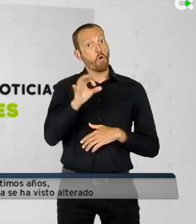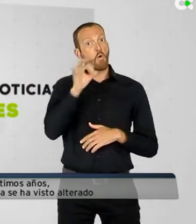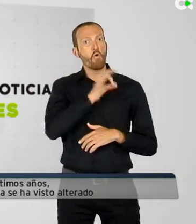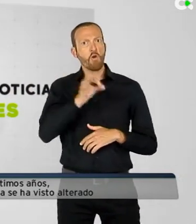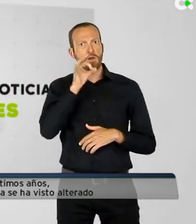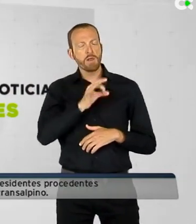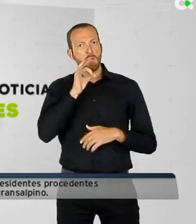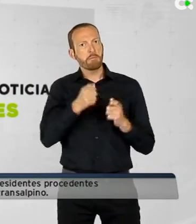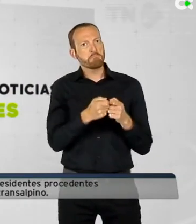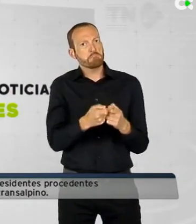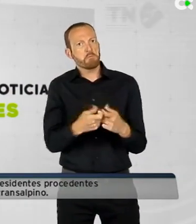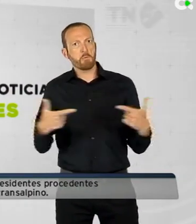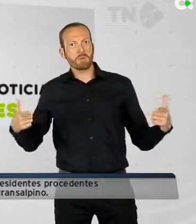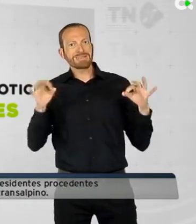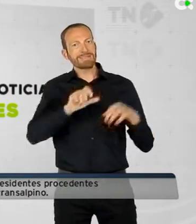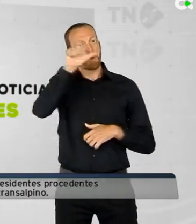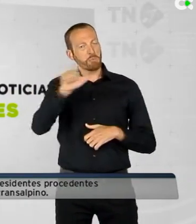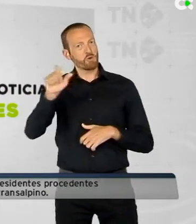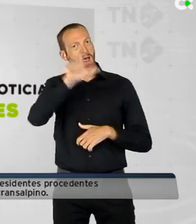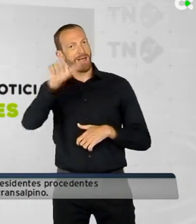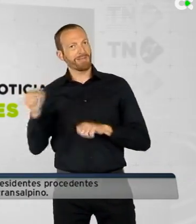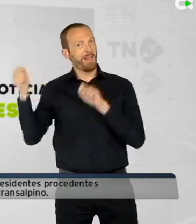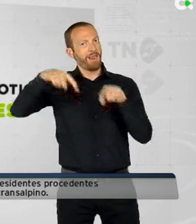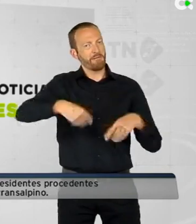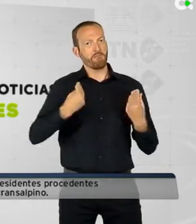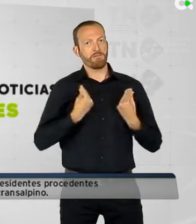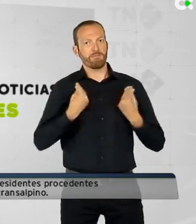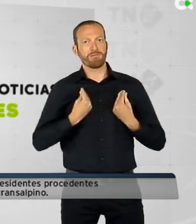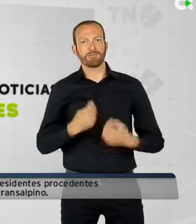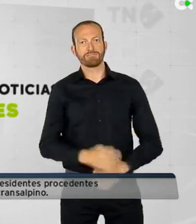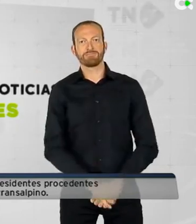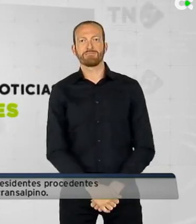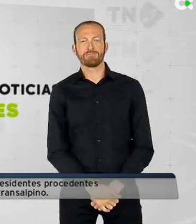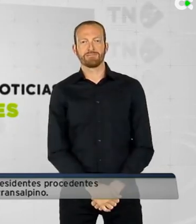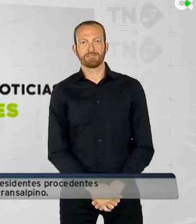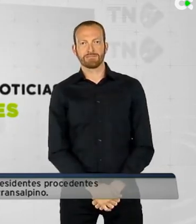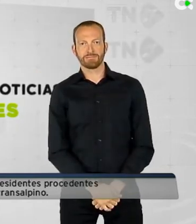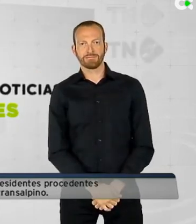Oliva se ha visto alterado por el aumento de residentes procedentes del país transalpino.